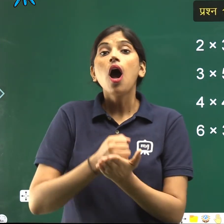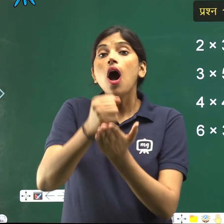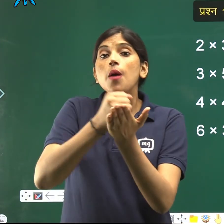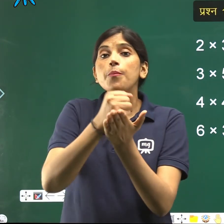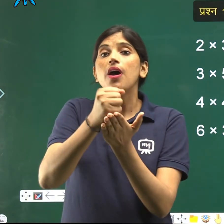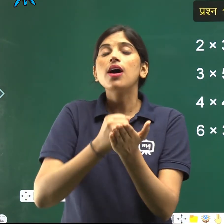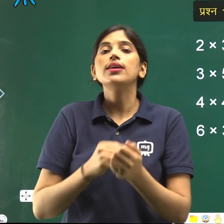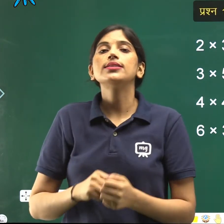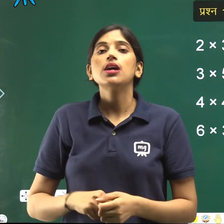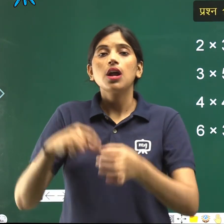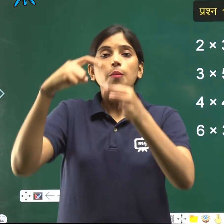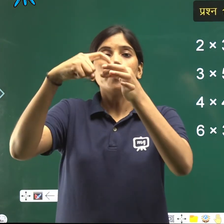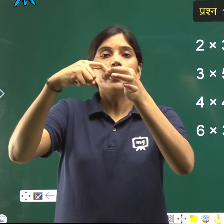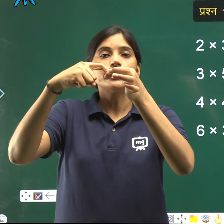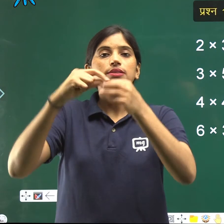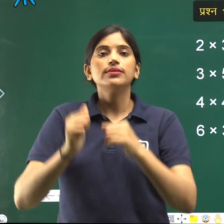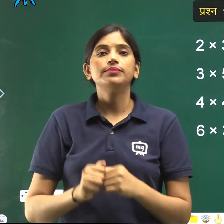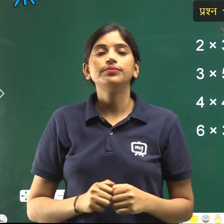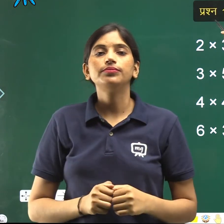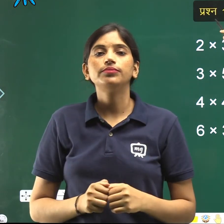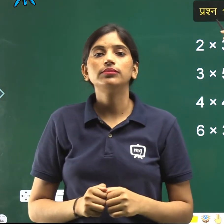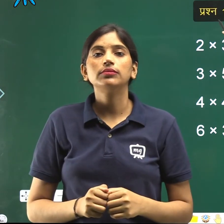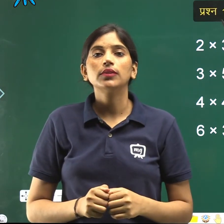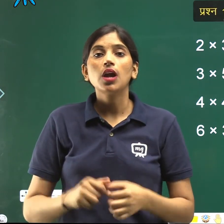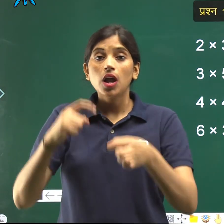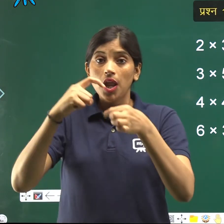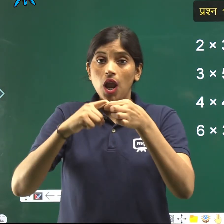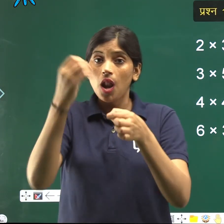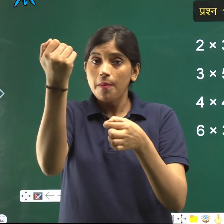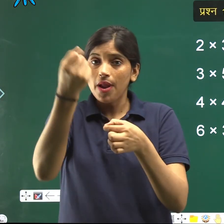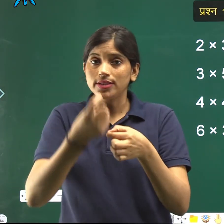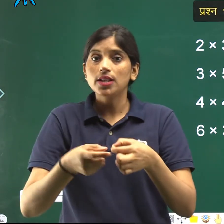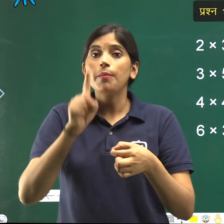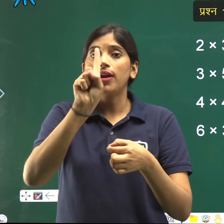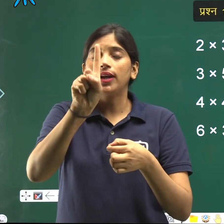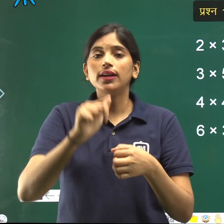अभ्यास प्रश्न। प्रश्न नंबर 1,